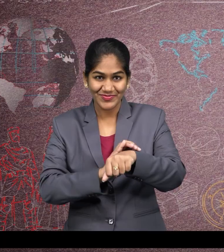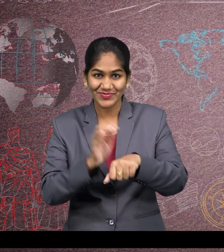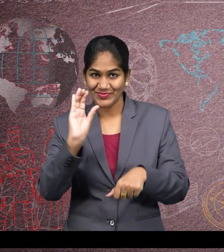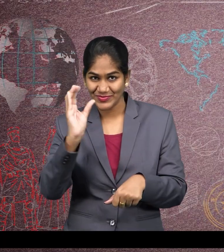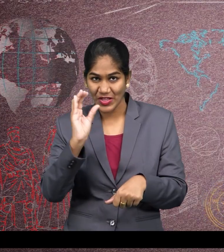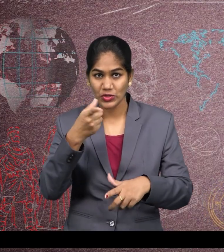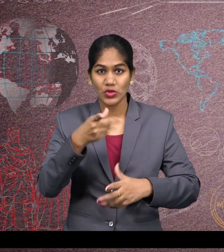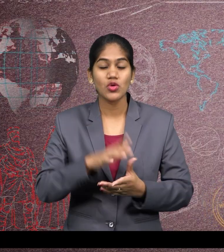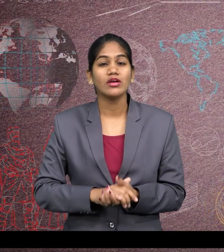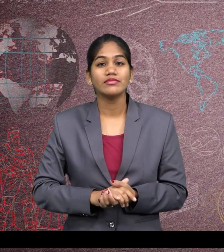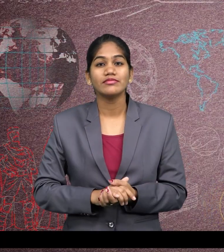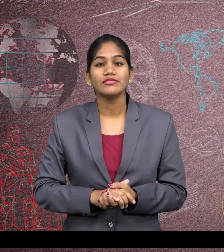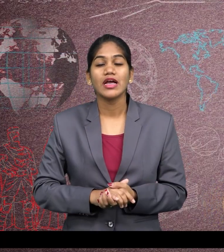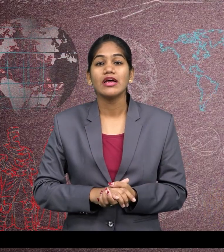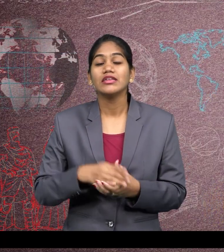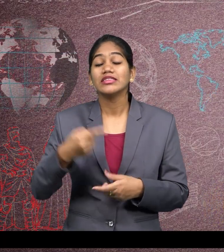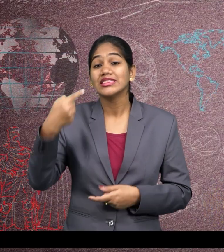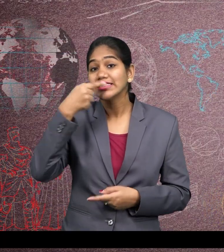பற்பசை,